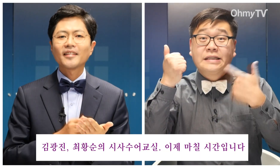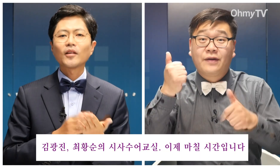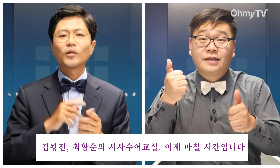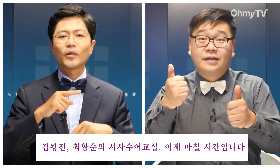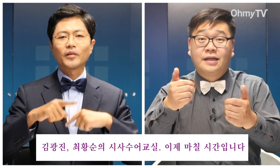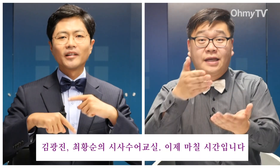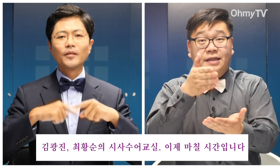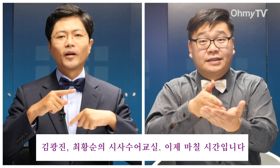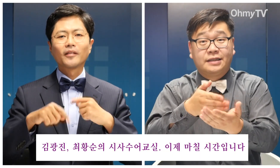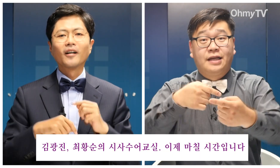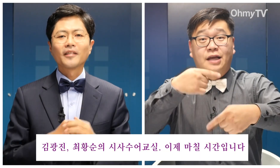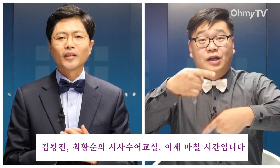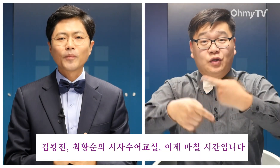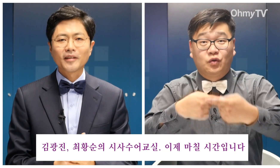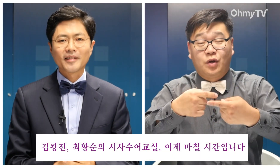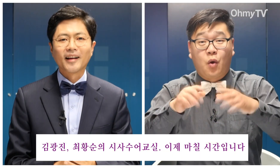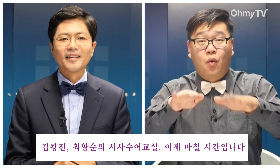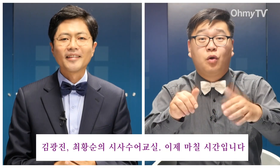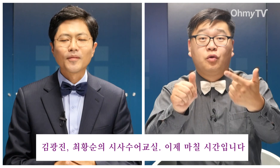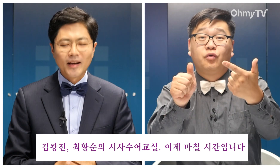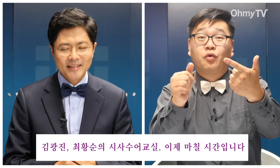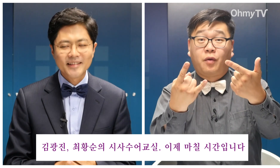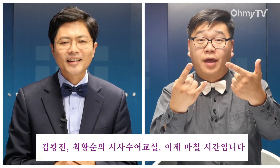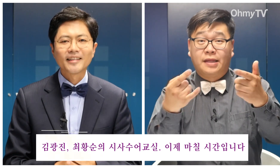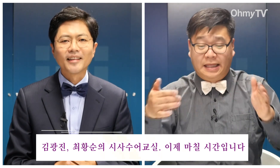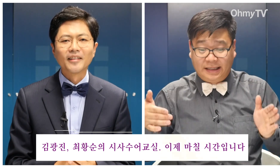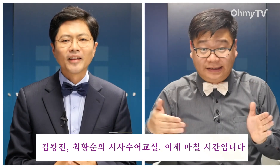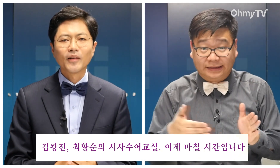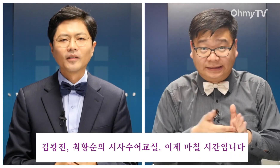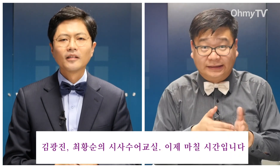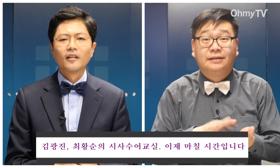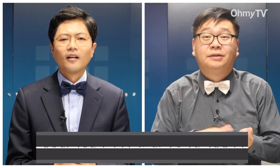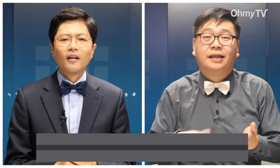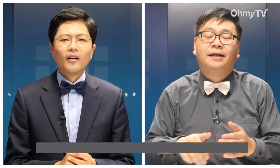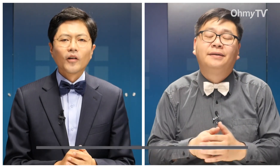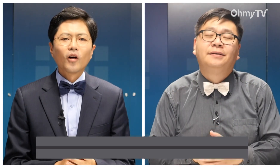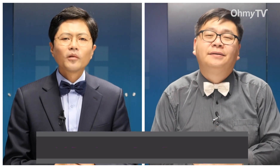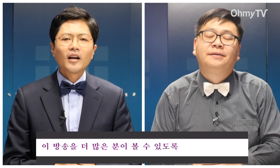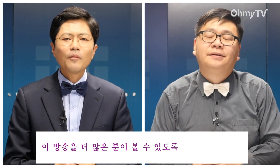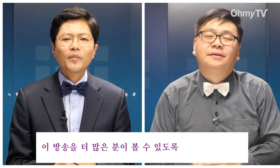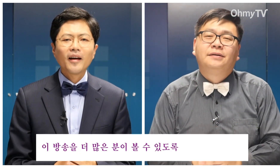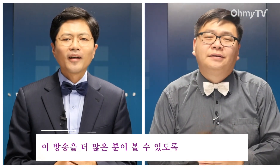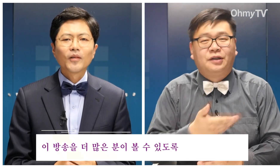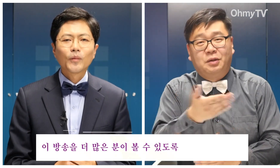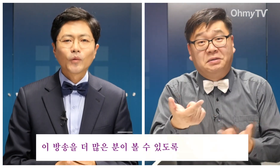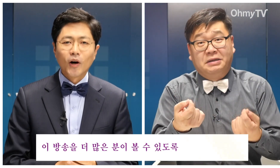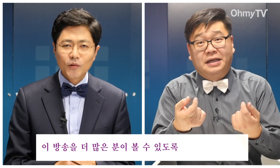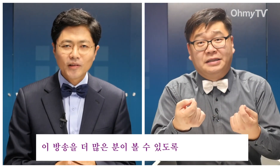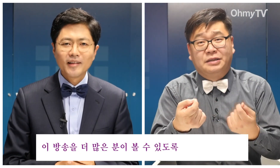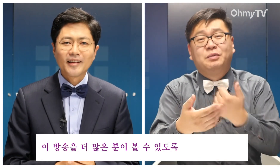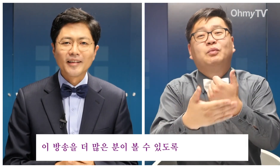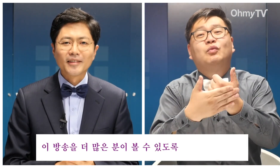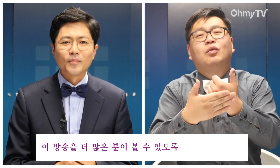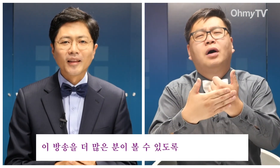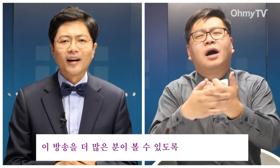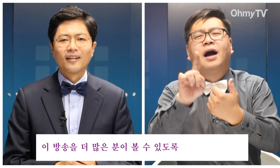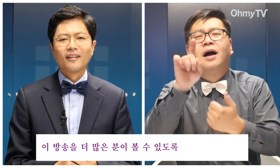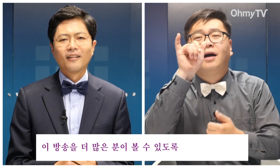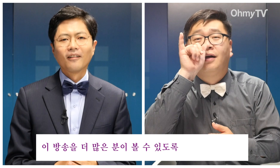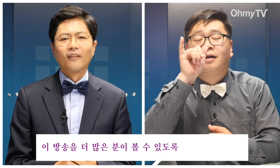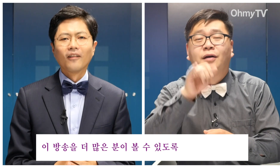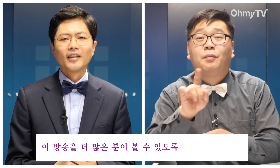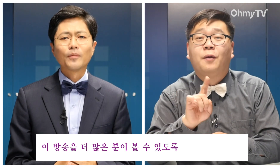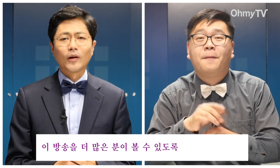최양순의 시사수어 교실 벌써 6번째 시간 이제 마칠 시간이 됐는데요. 여러분들이 함께 좀 도와주실 일이